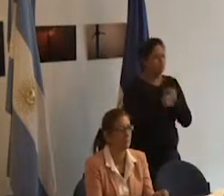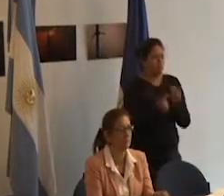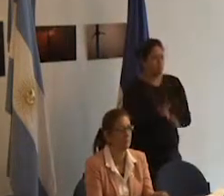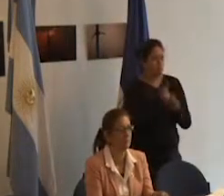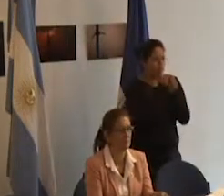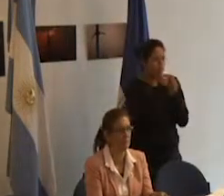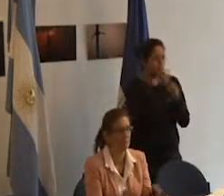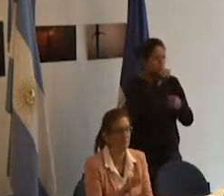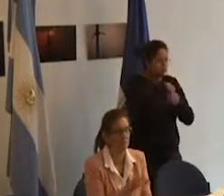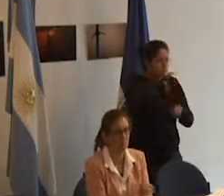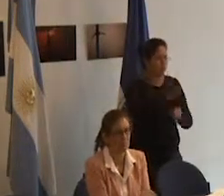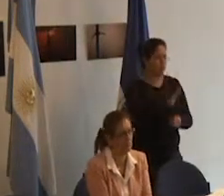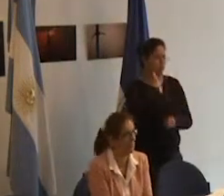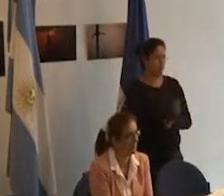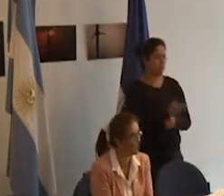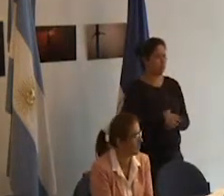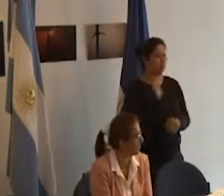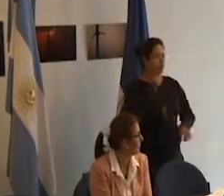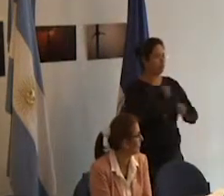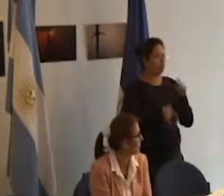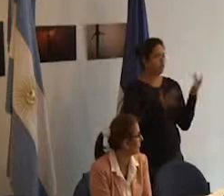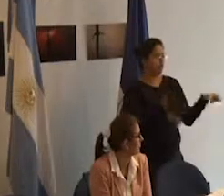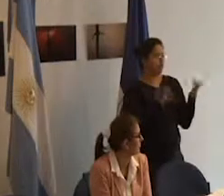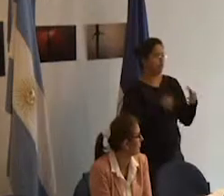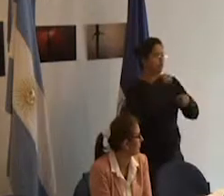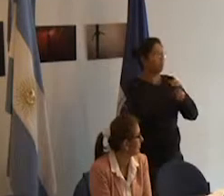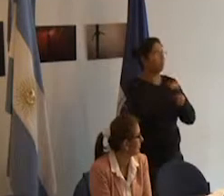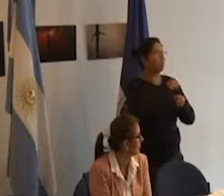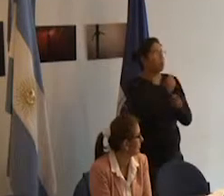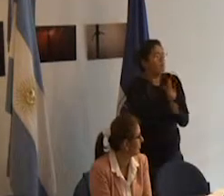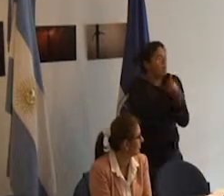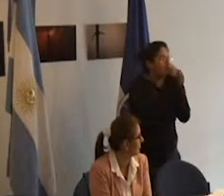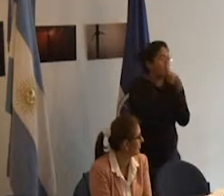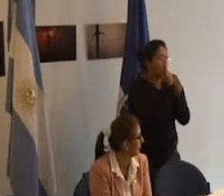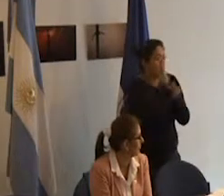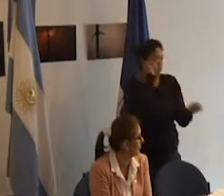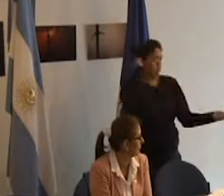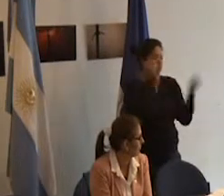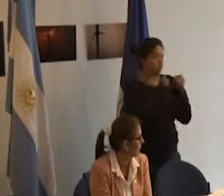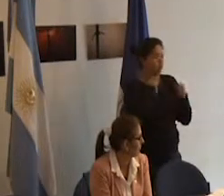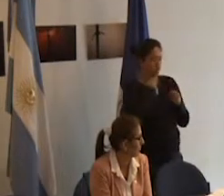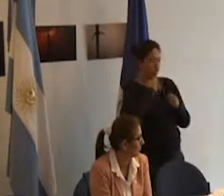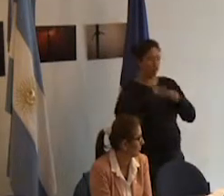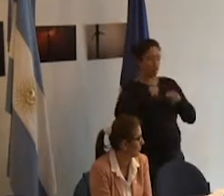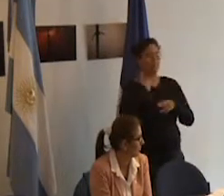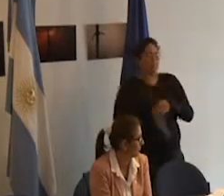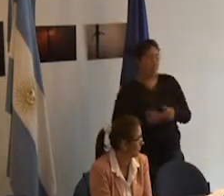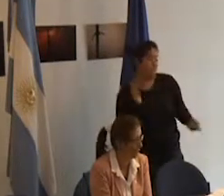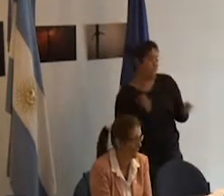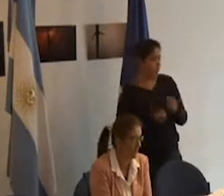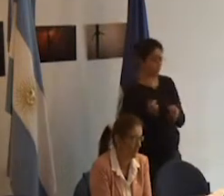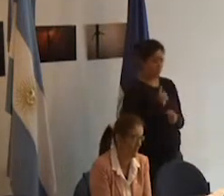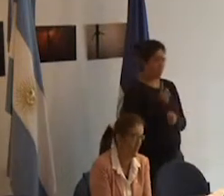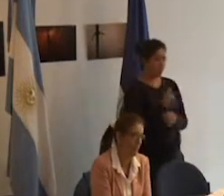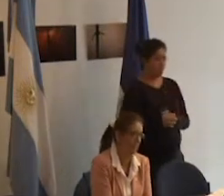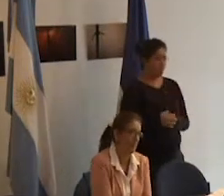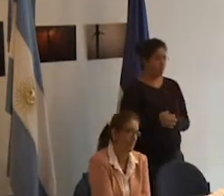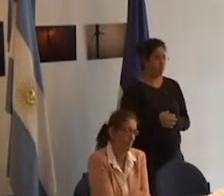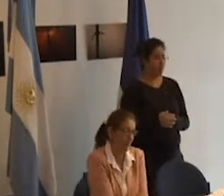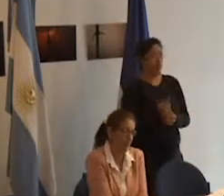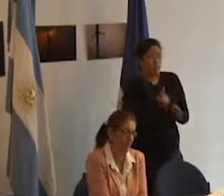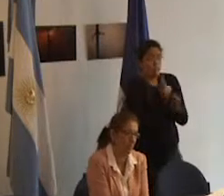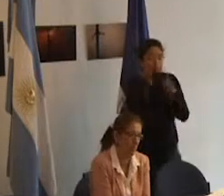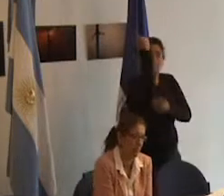de las políticas públicas. O sea, la política no, yo no puedo esperar a que la política cambie para que yo transforme mi actitud. Yo no puedo esperar a